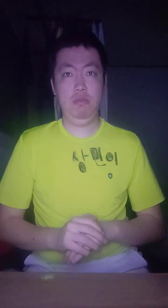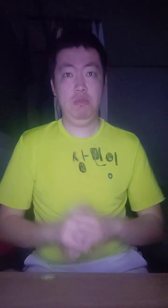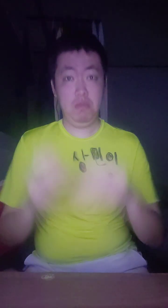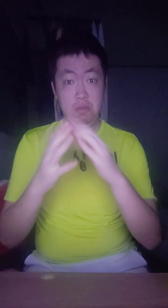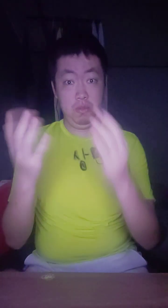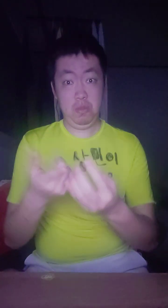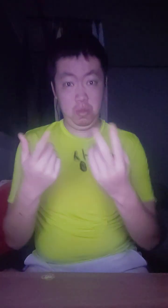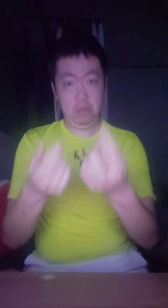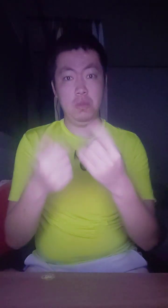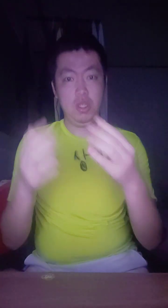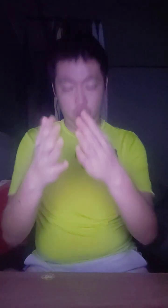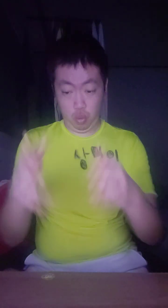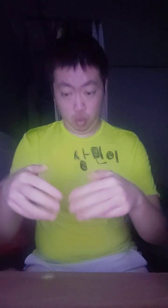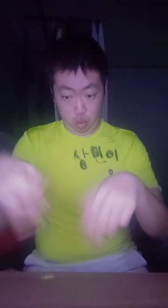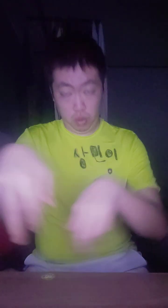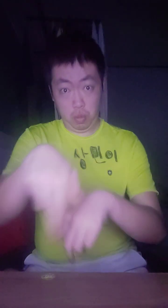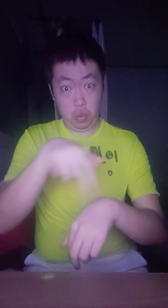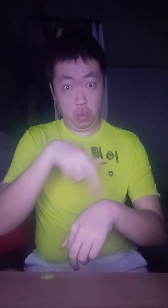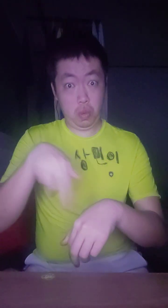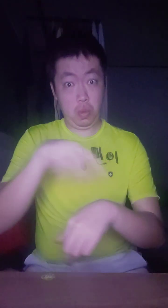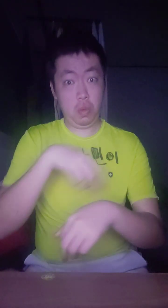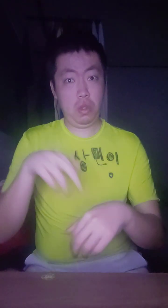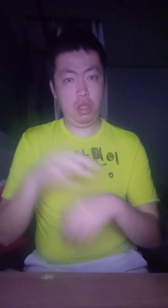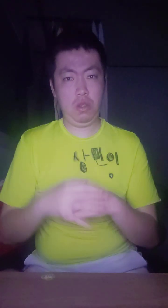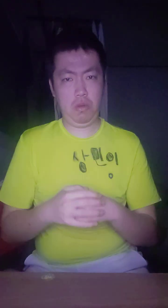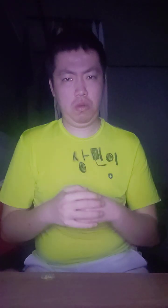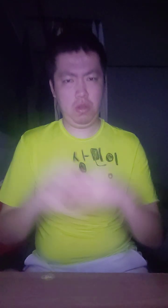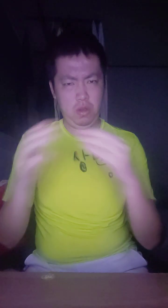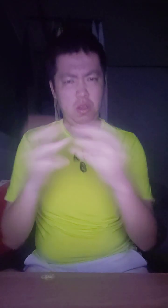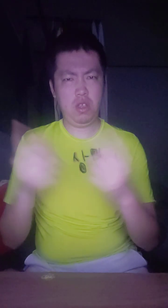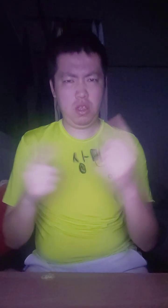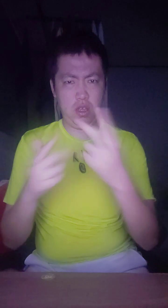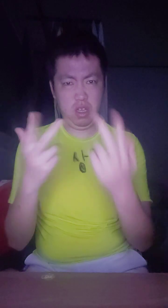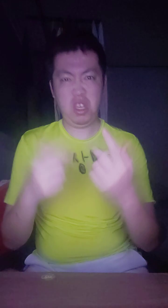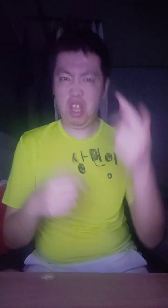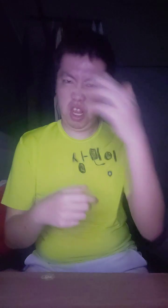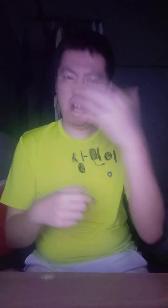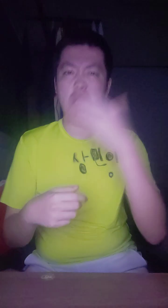인근의 또 다른 횡단보도인데요. A씨는 지난 12일 이곳에서도 80대 할아버지를 폭행했습니다.